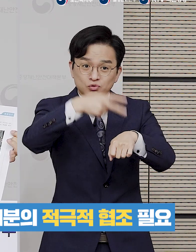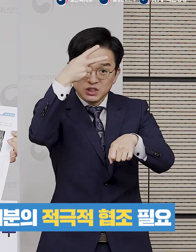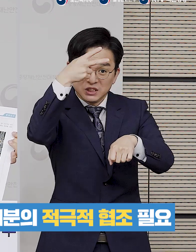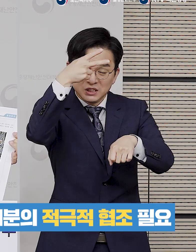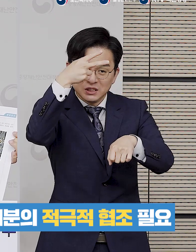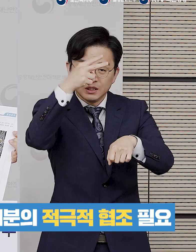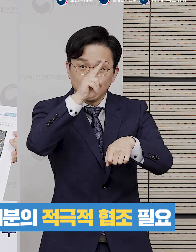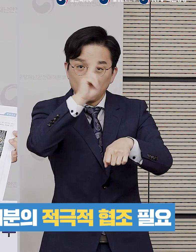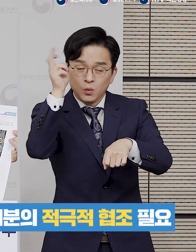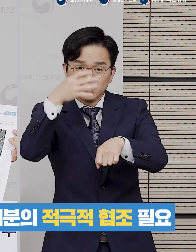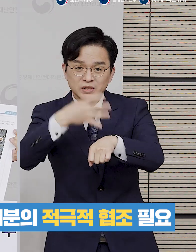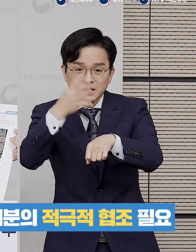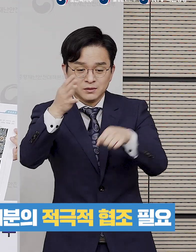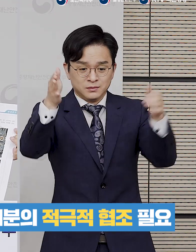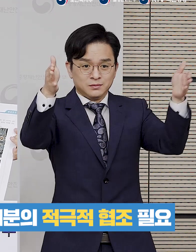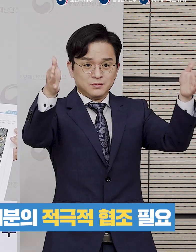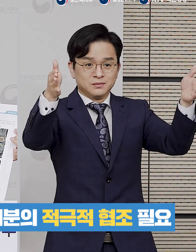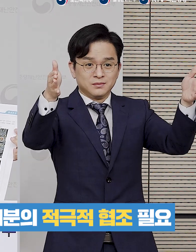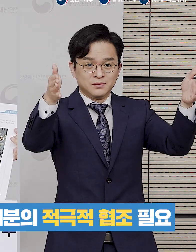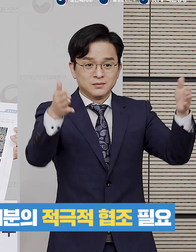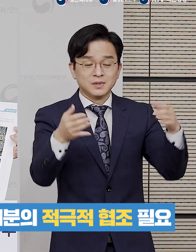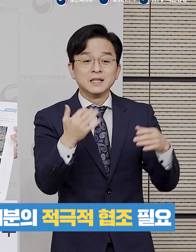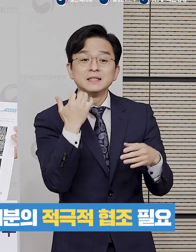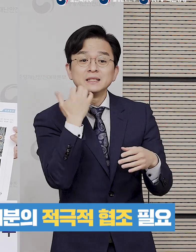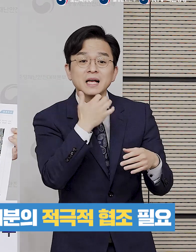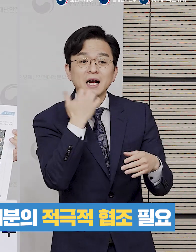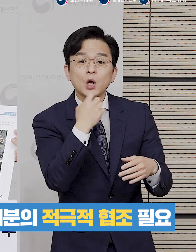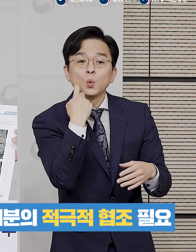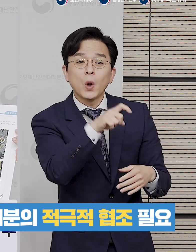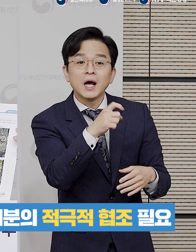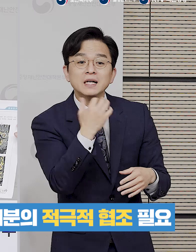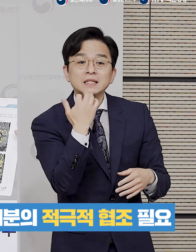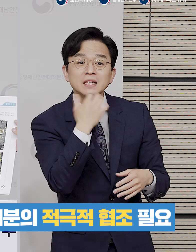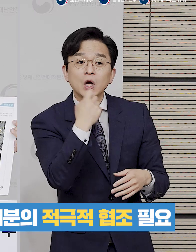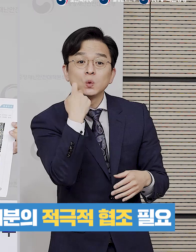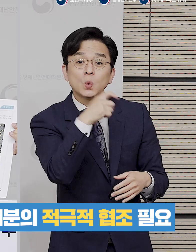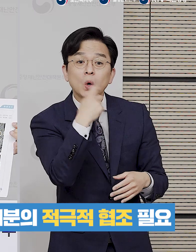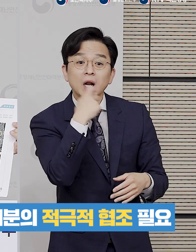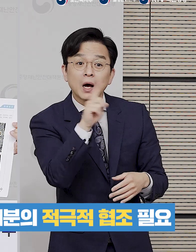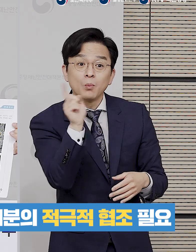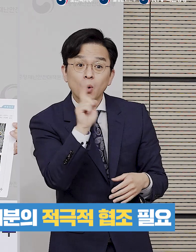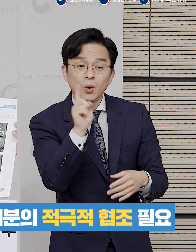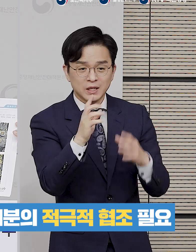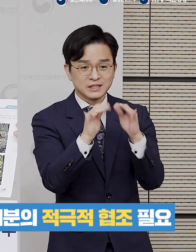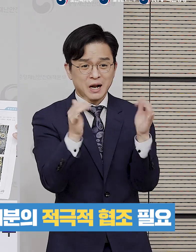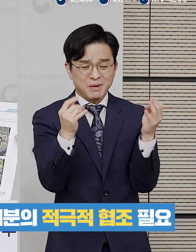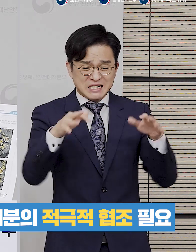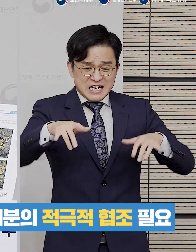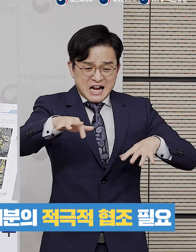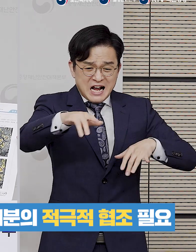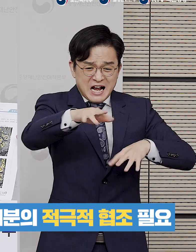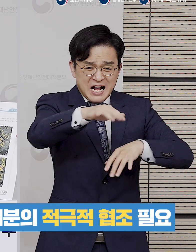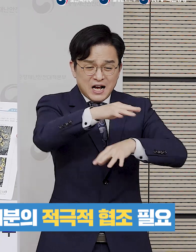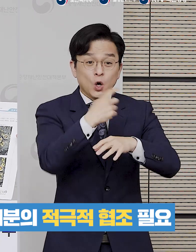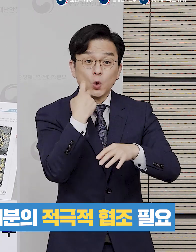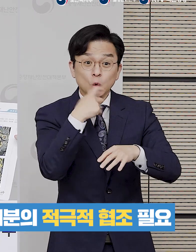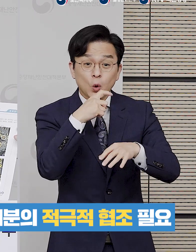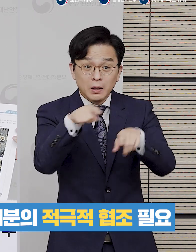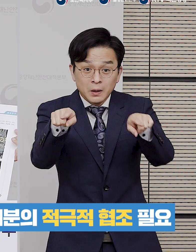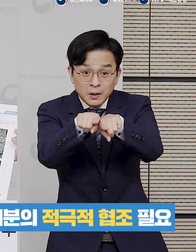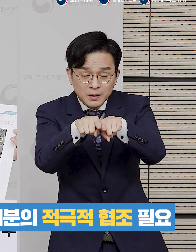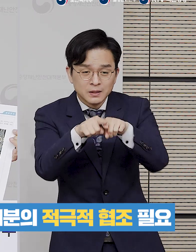11시 대비 오후 2시 그리고 오후 2시 대비 오후 4시 여기 노란색으로 나타나는 이